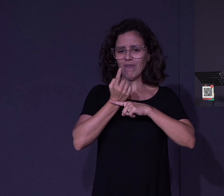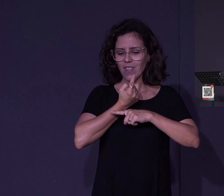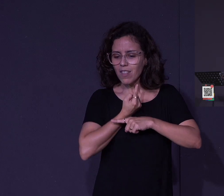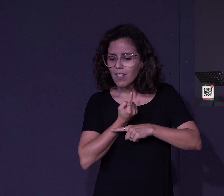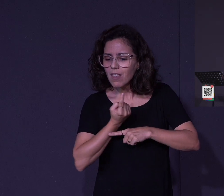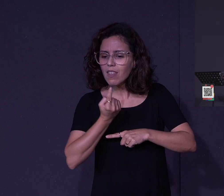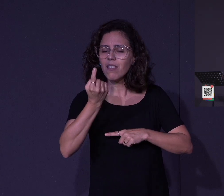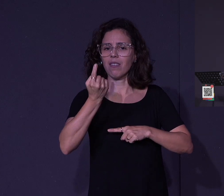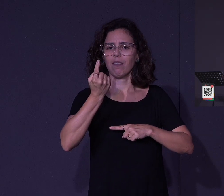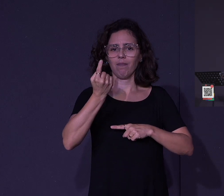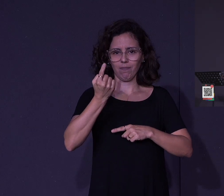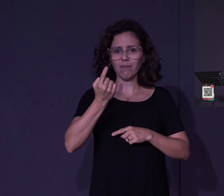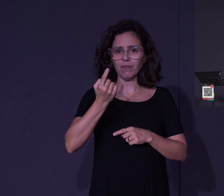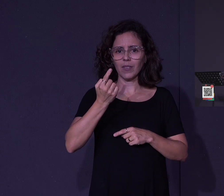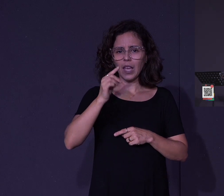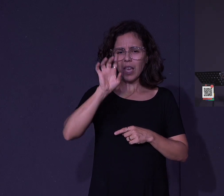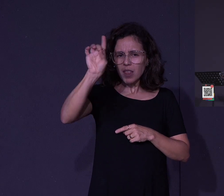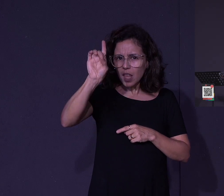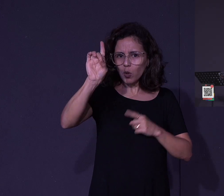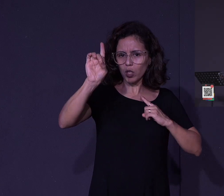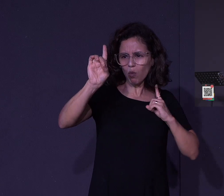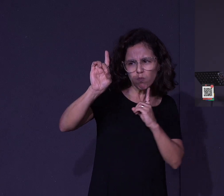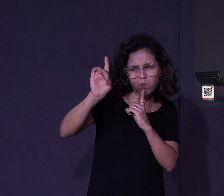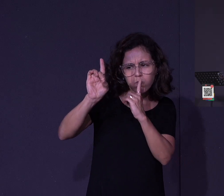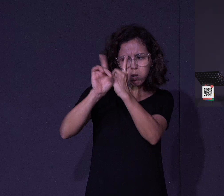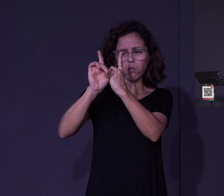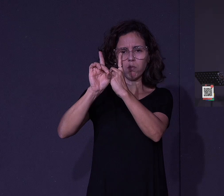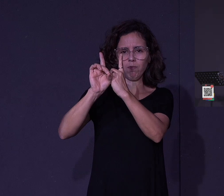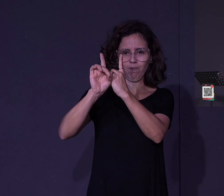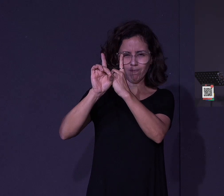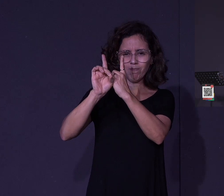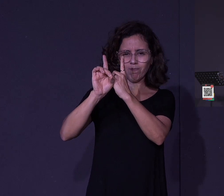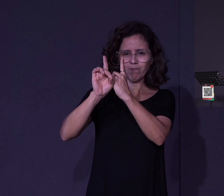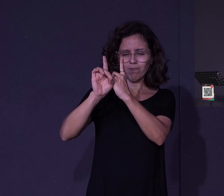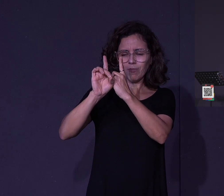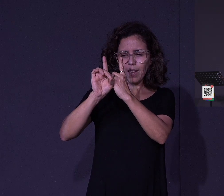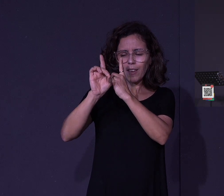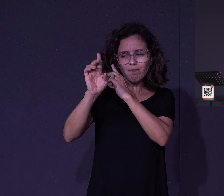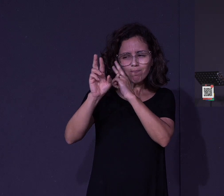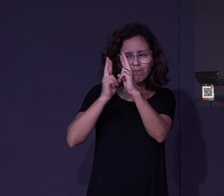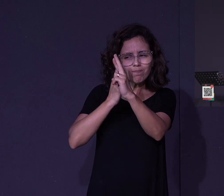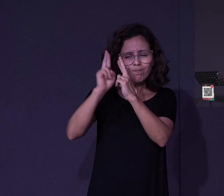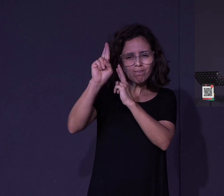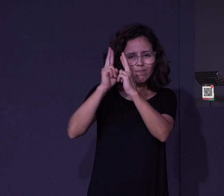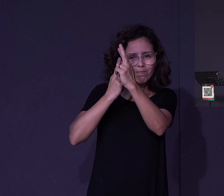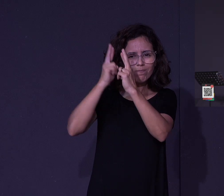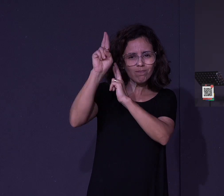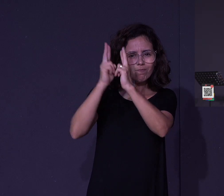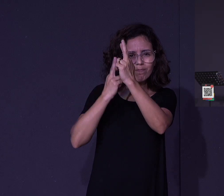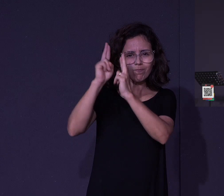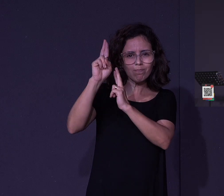ir ao encontro, chegar mais perto, aproximar-se de Deus, se relacionar com